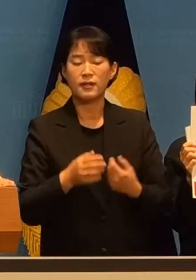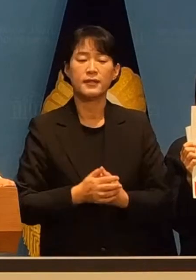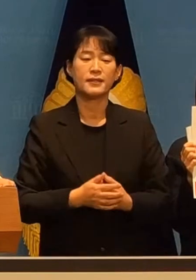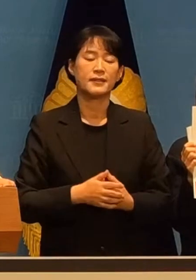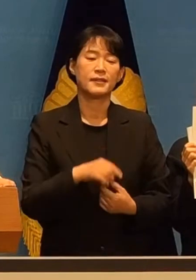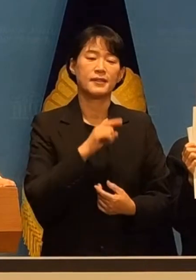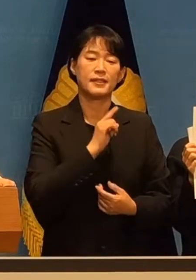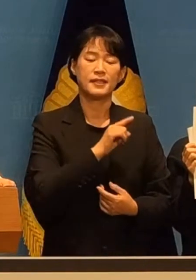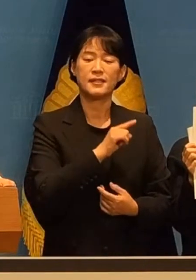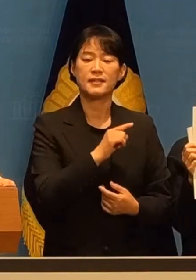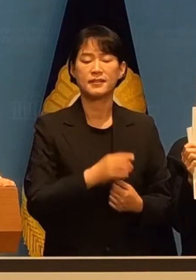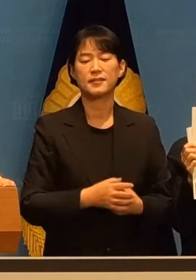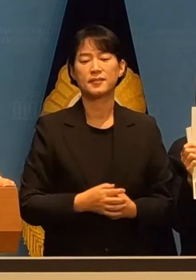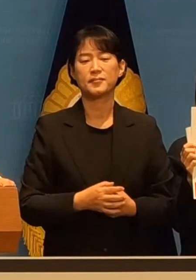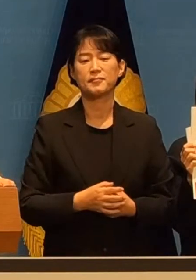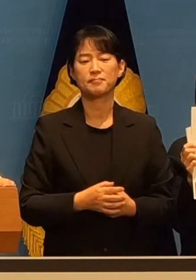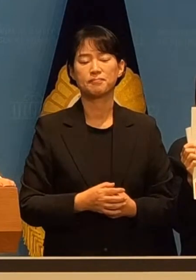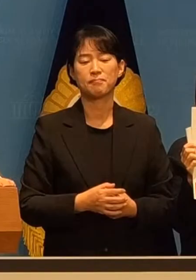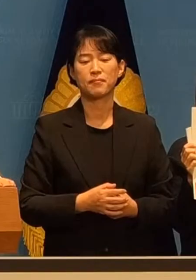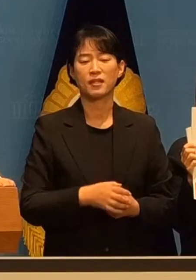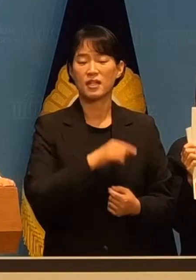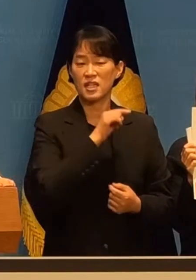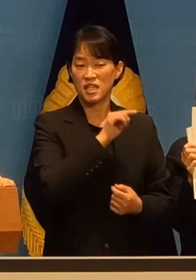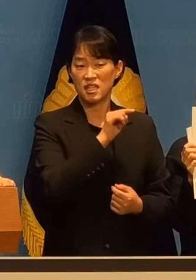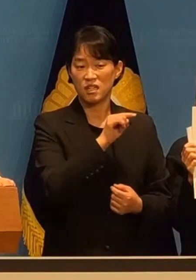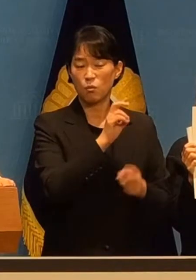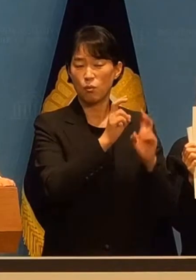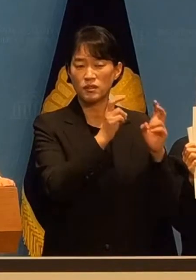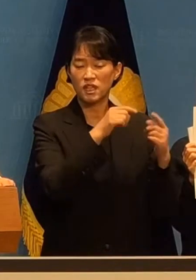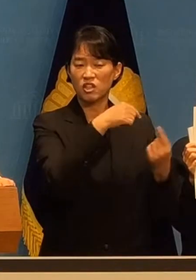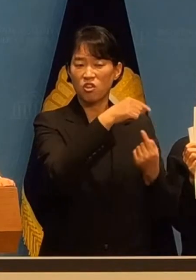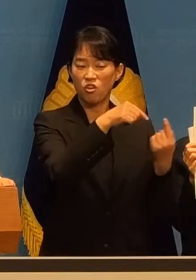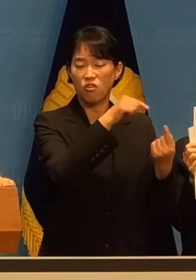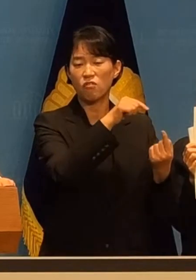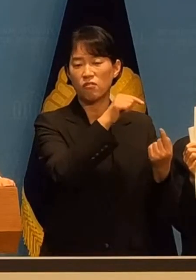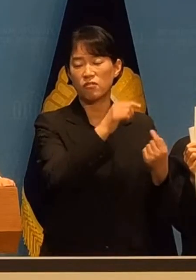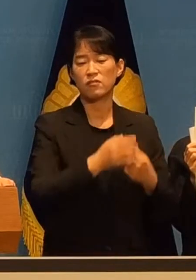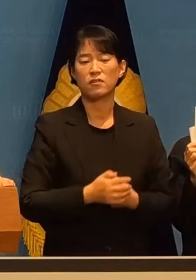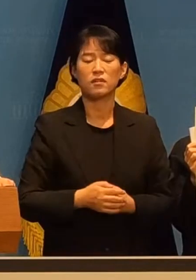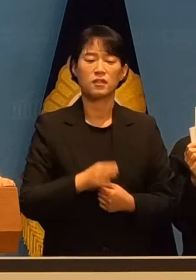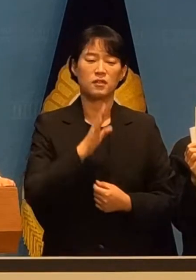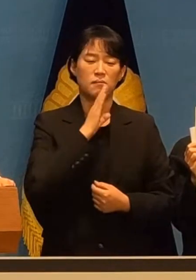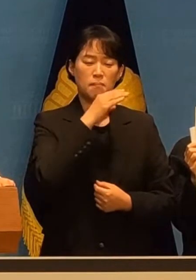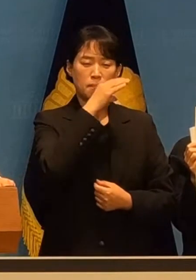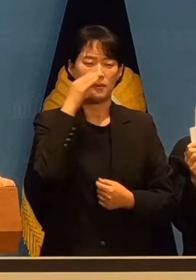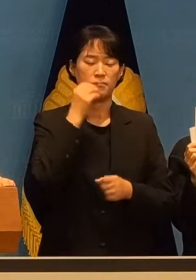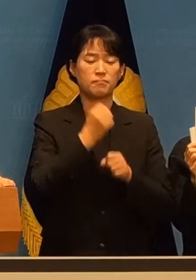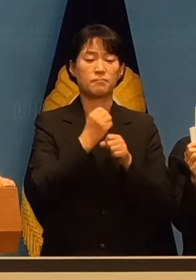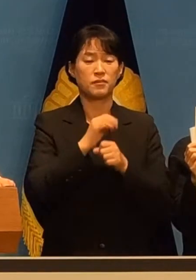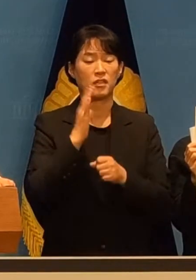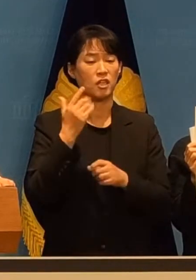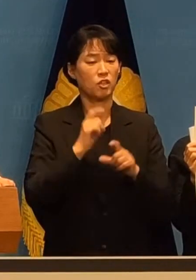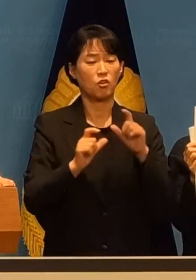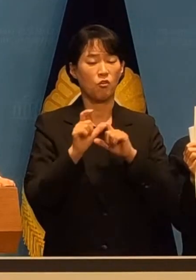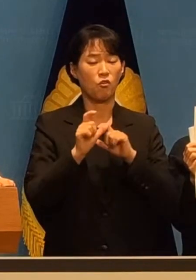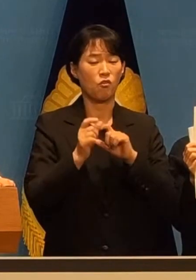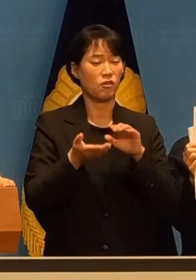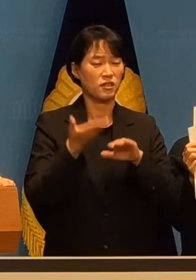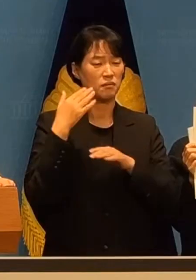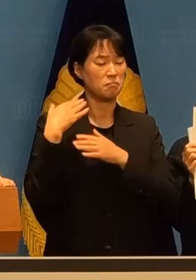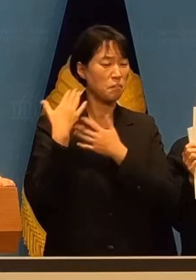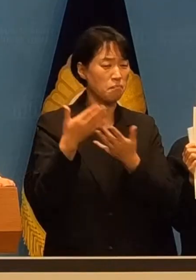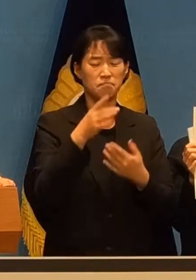않으려는 이러한 쿠팡식의 경영에 대해서 바로 잡아야 됩니다. 더 이상 방치할 수는 없습니다.